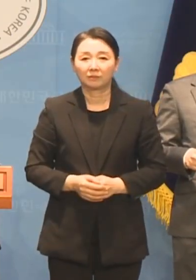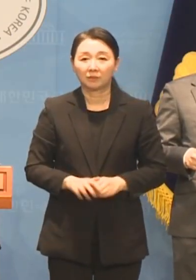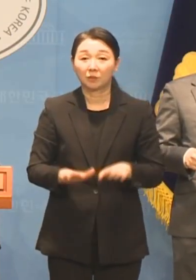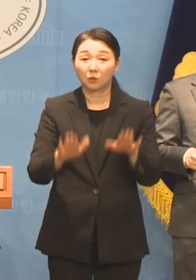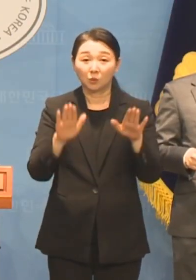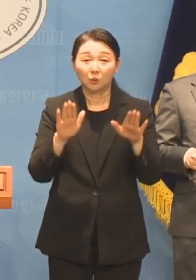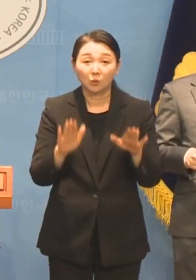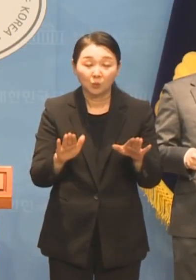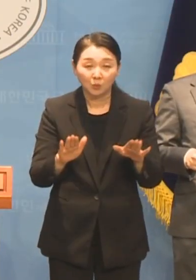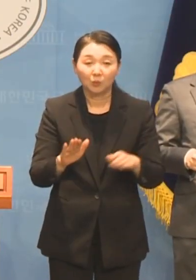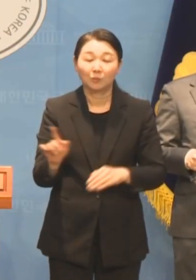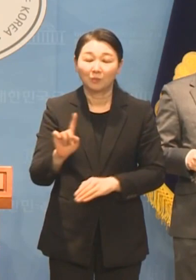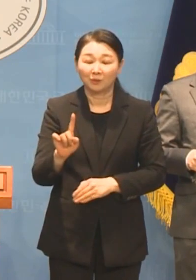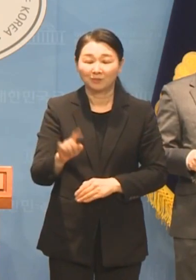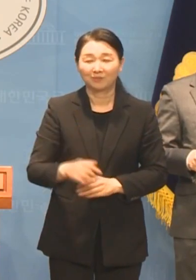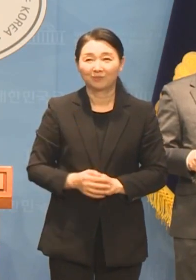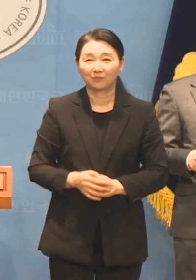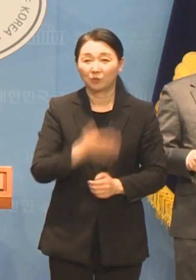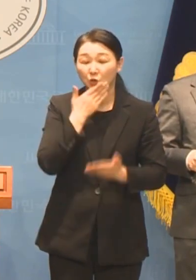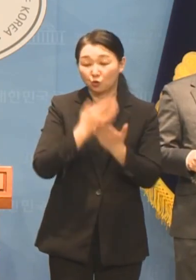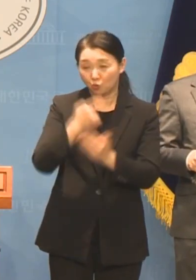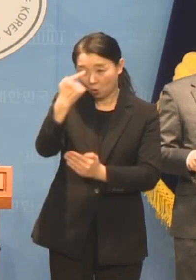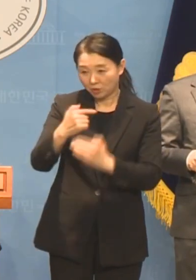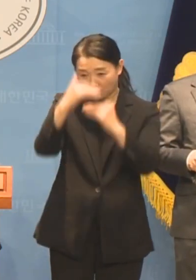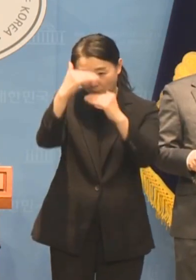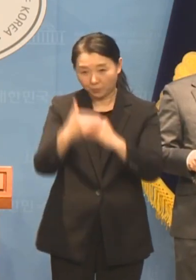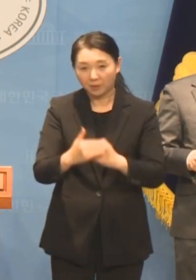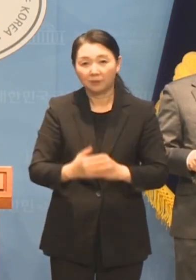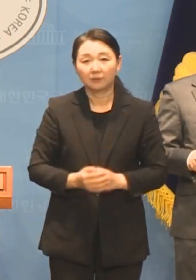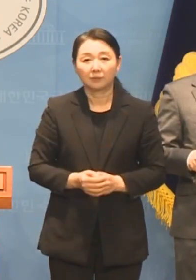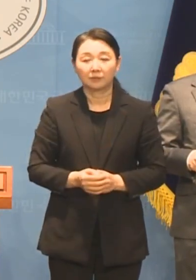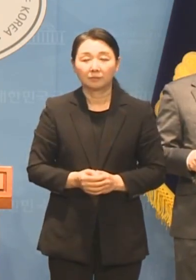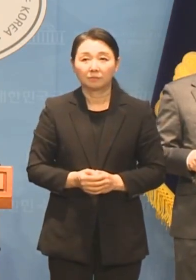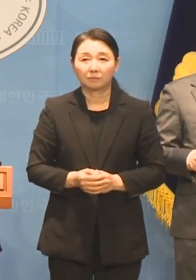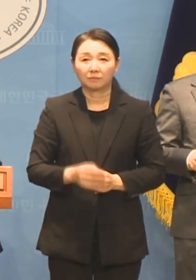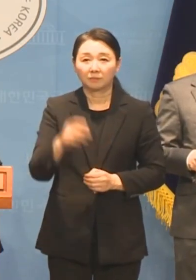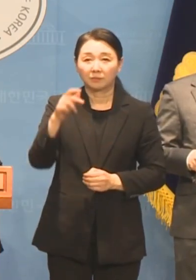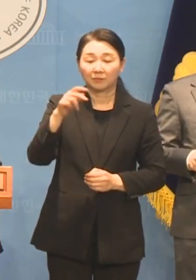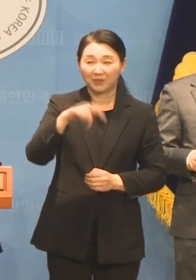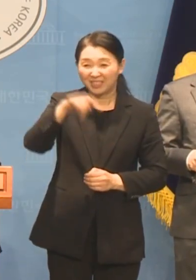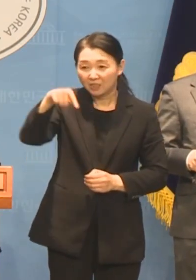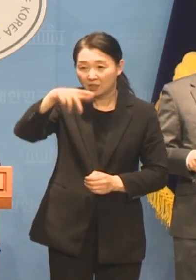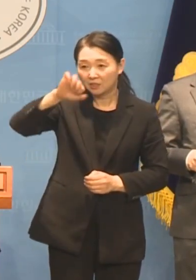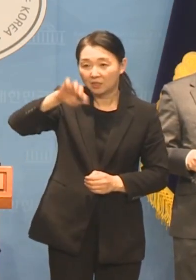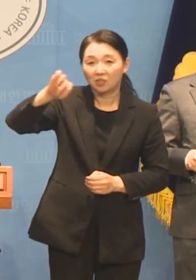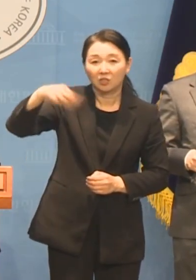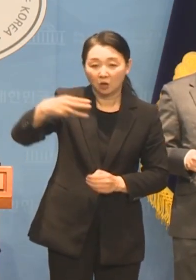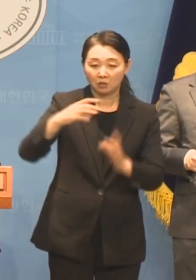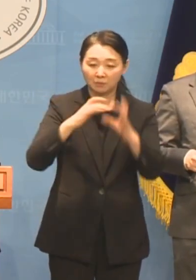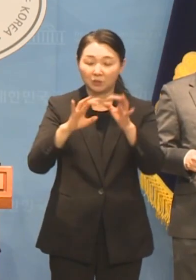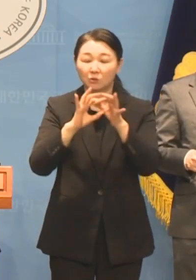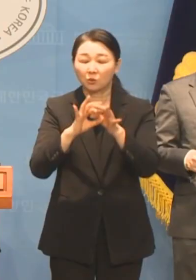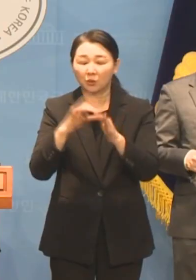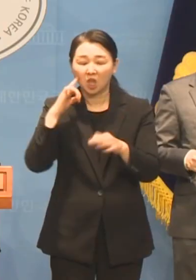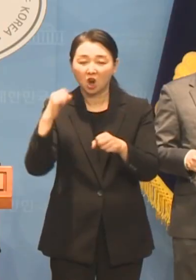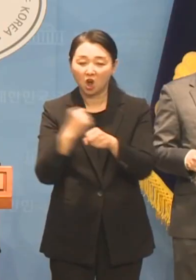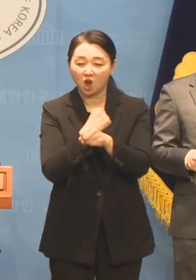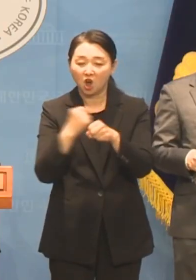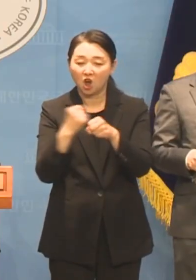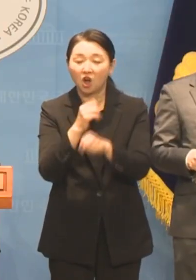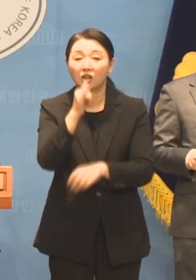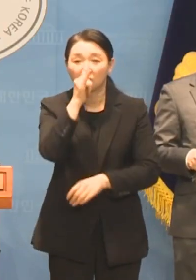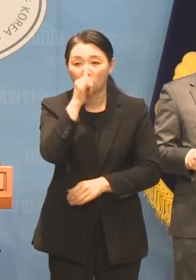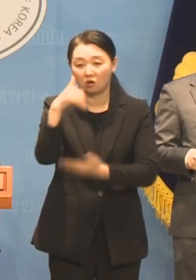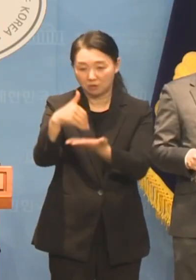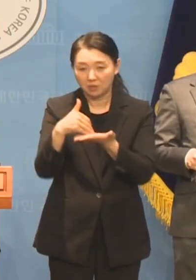오늘 다음은 주요 제보 내용입니다. 시그널이라는 메신저를 통해 여론 조작을 위한 모의가 이루어지고 있다는 게